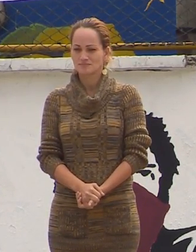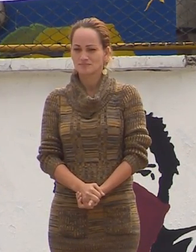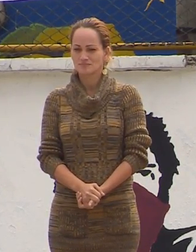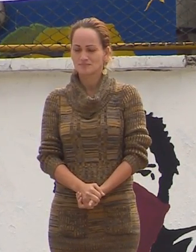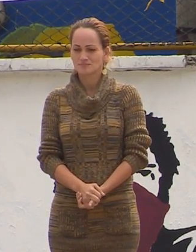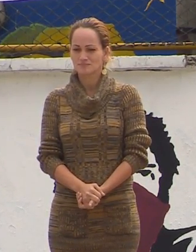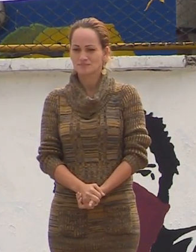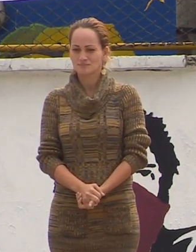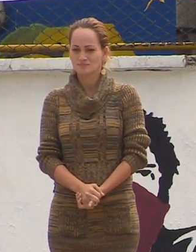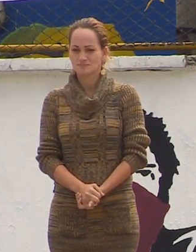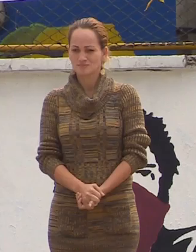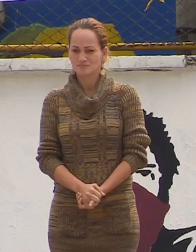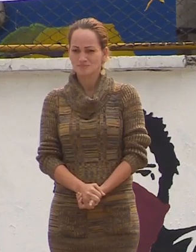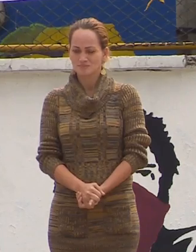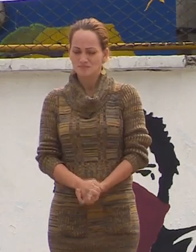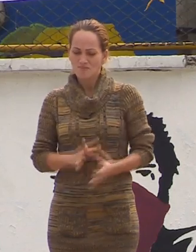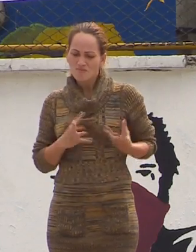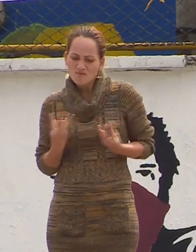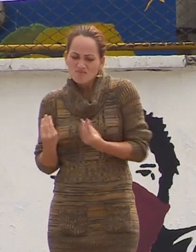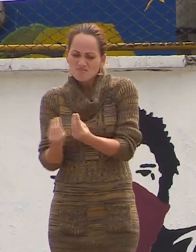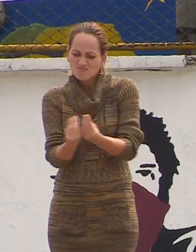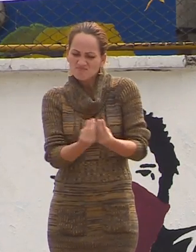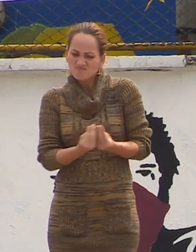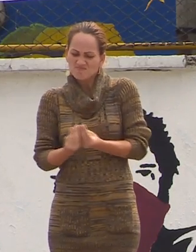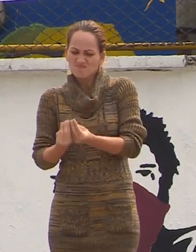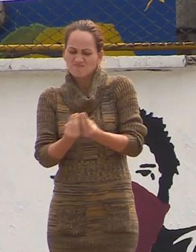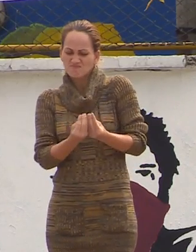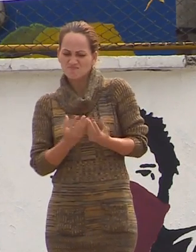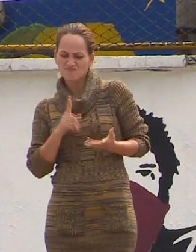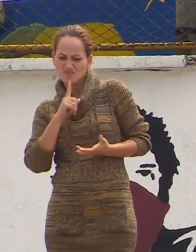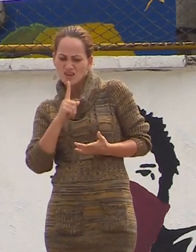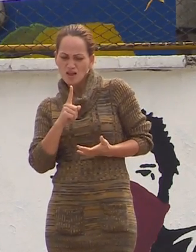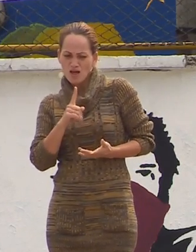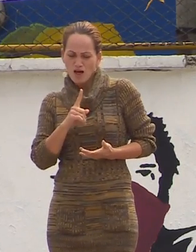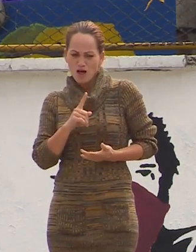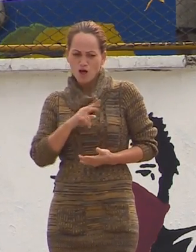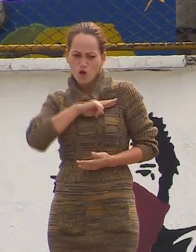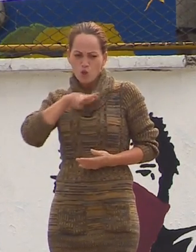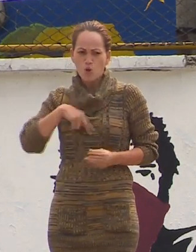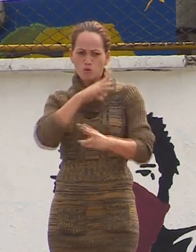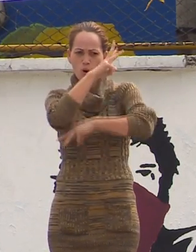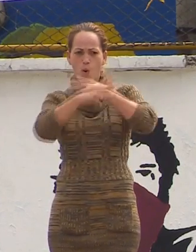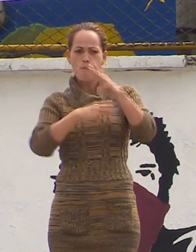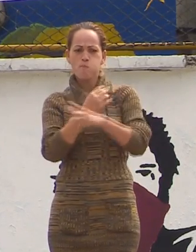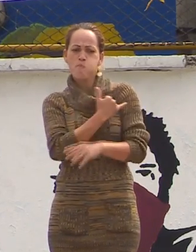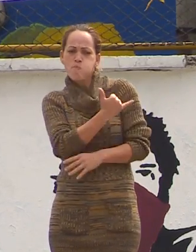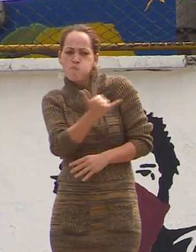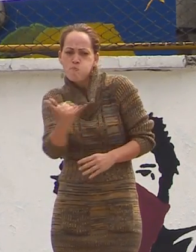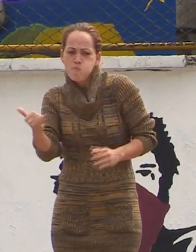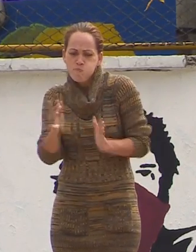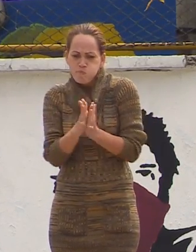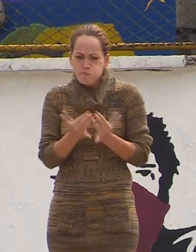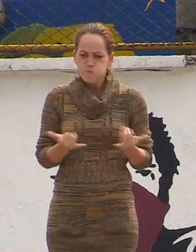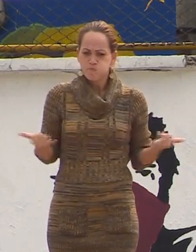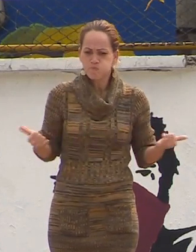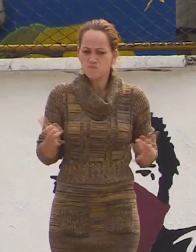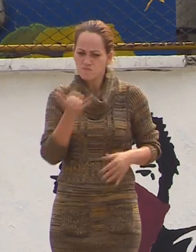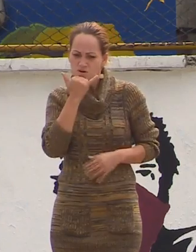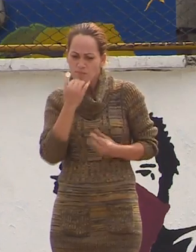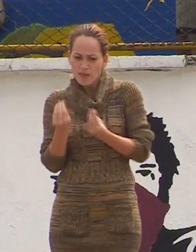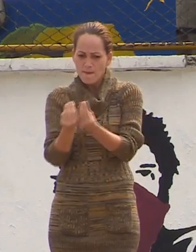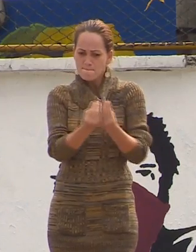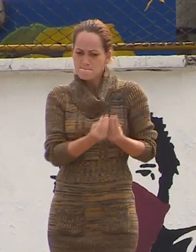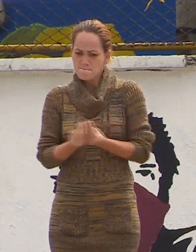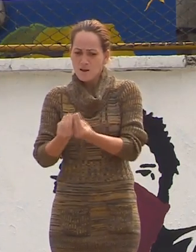nuestra presencia y existencia en el mundo. Es por ello que la convivencia, más que